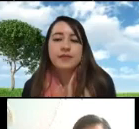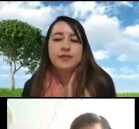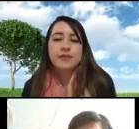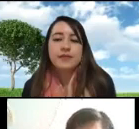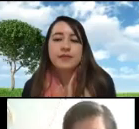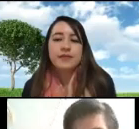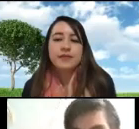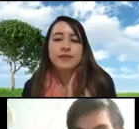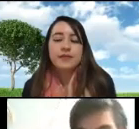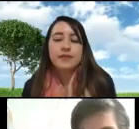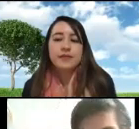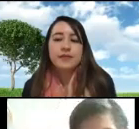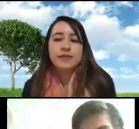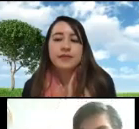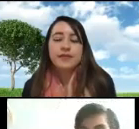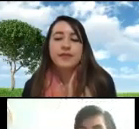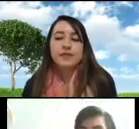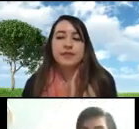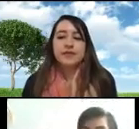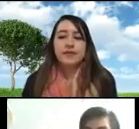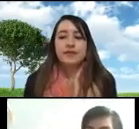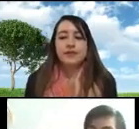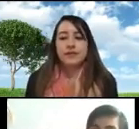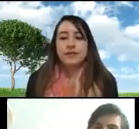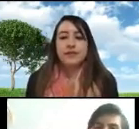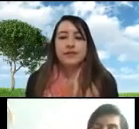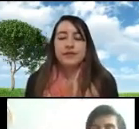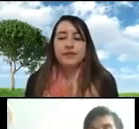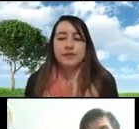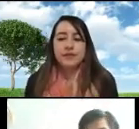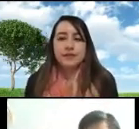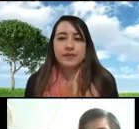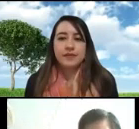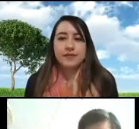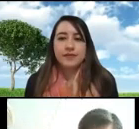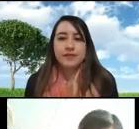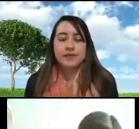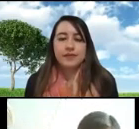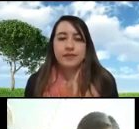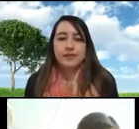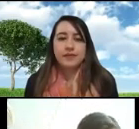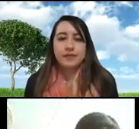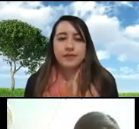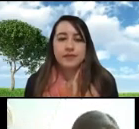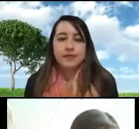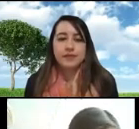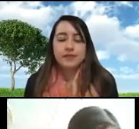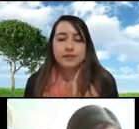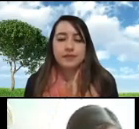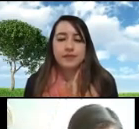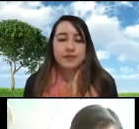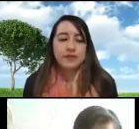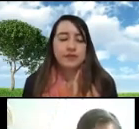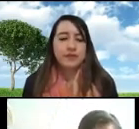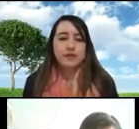Sur, Australia e India, y está formada por pastos y árboles bajos. Los pastizales se distribuyen en